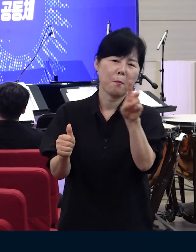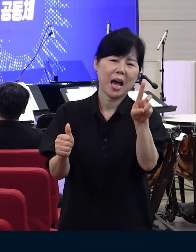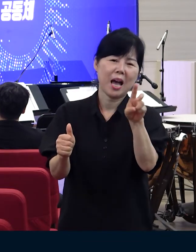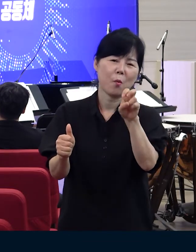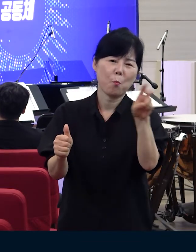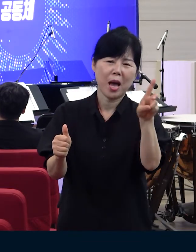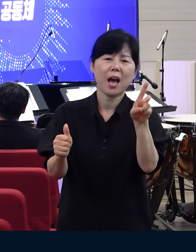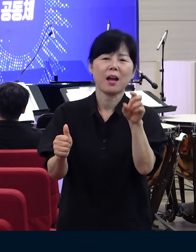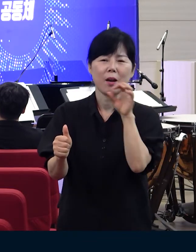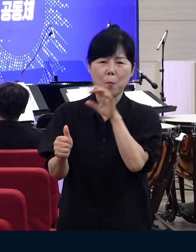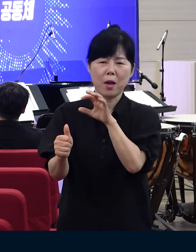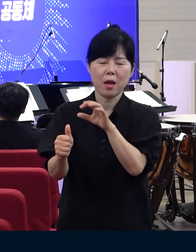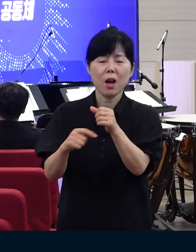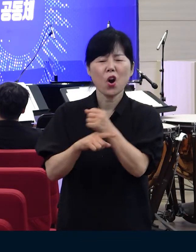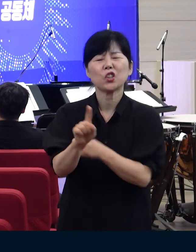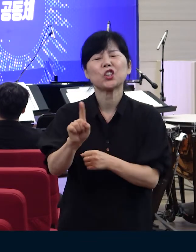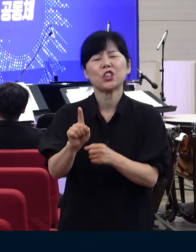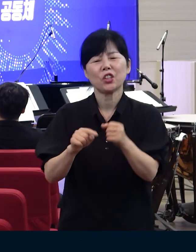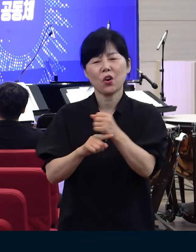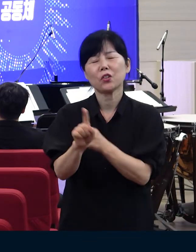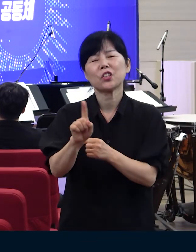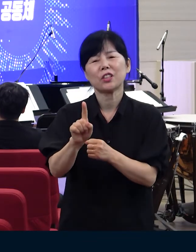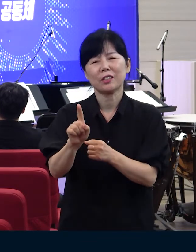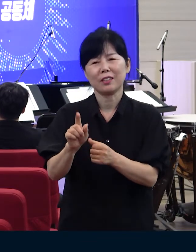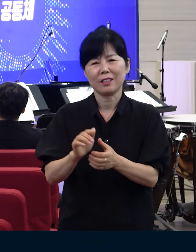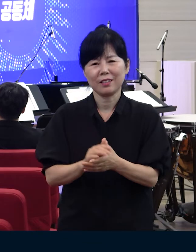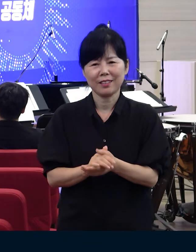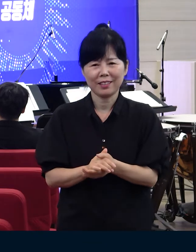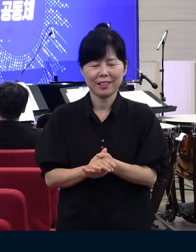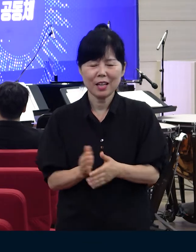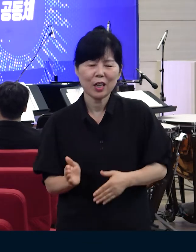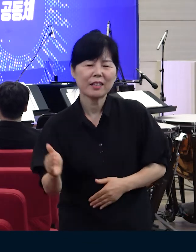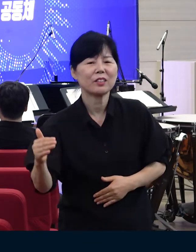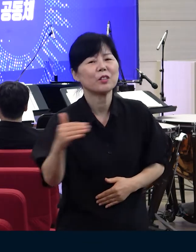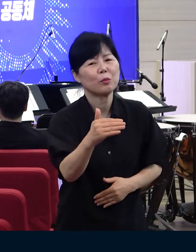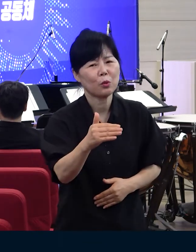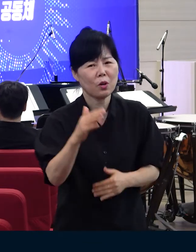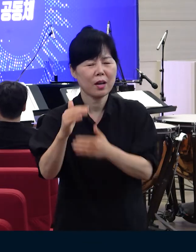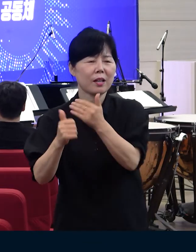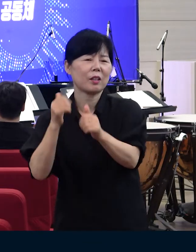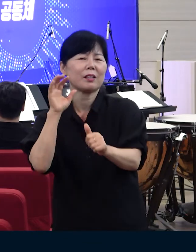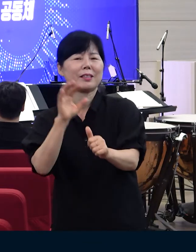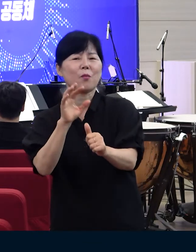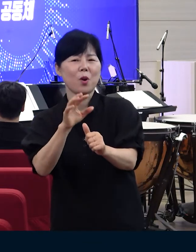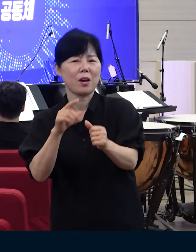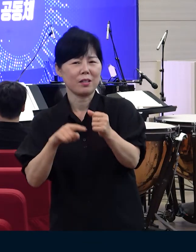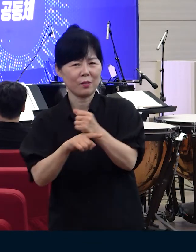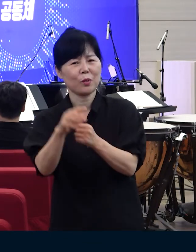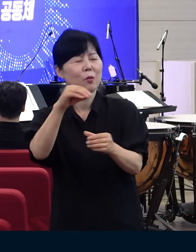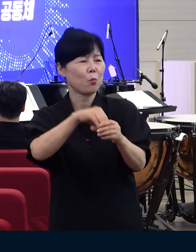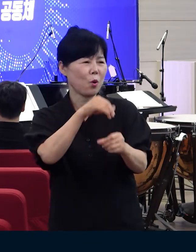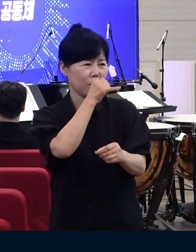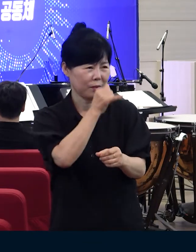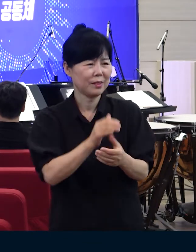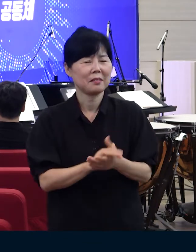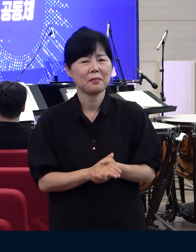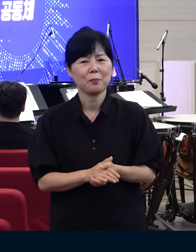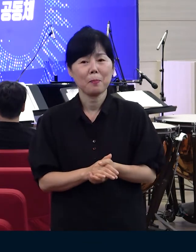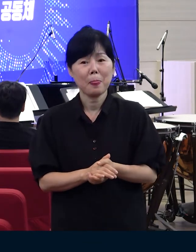뭐예요? 아브라함의 죄와 한심함을 그대로 드러내고 있는 거예요. 자, 그런데 놀라운 것은